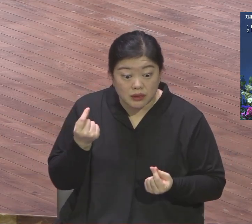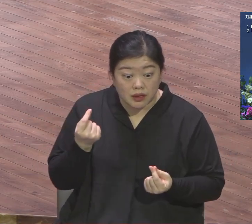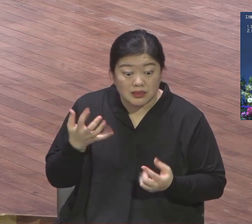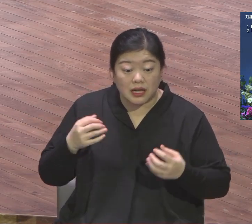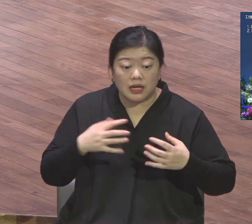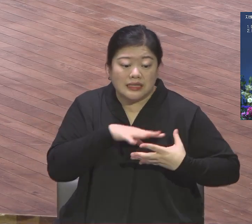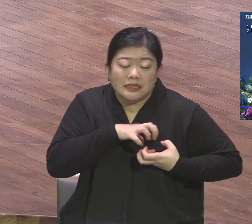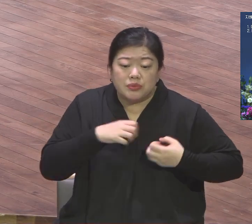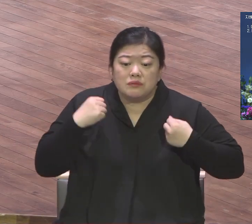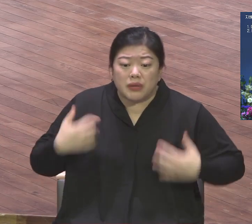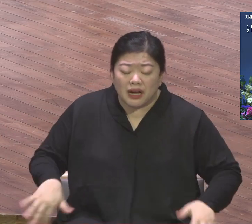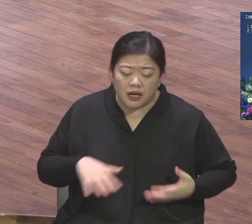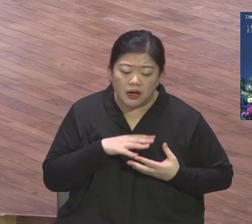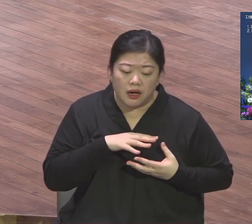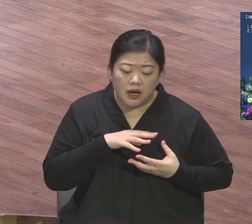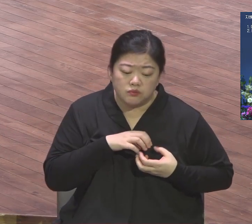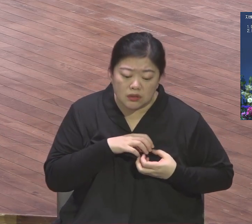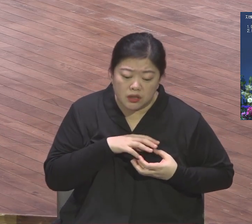모든 기관이